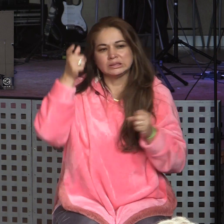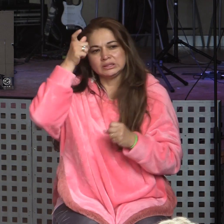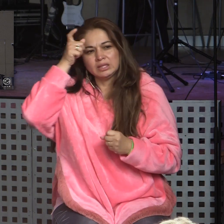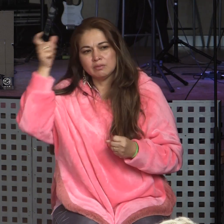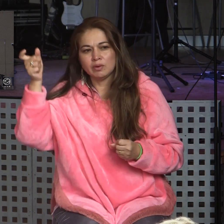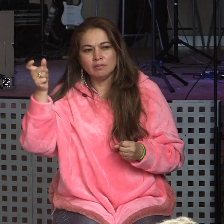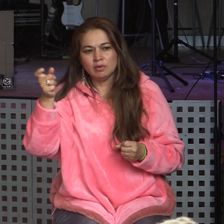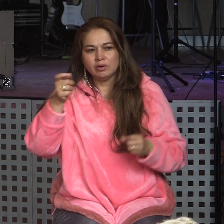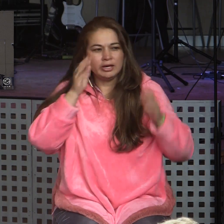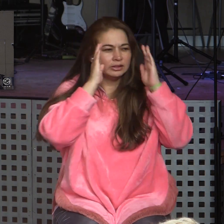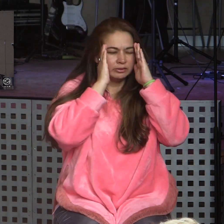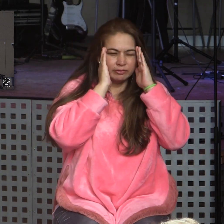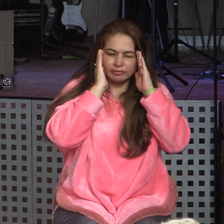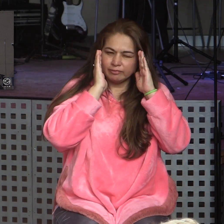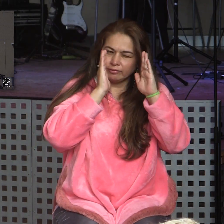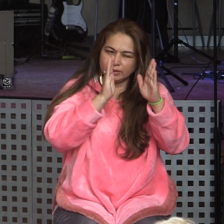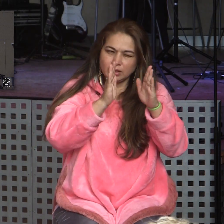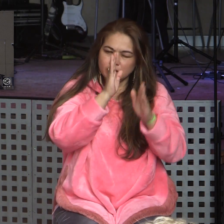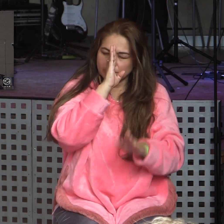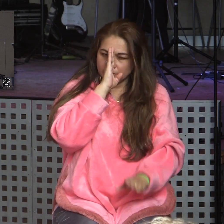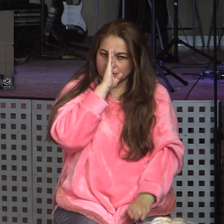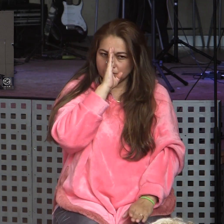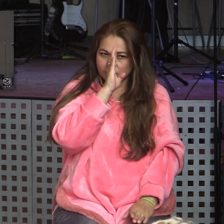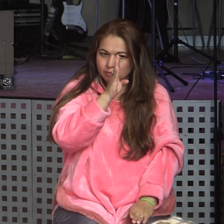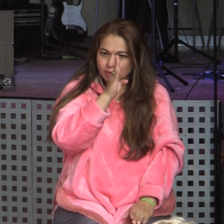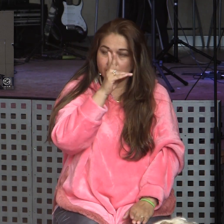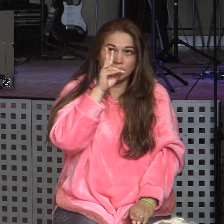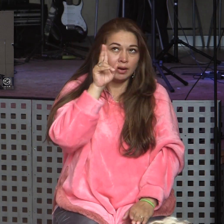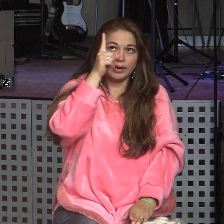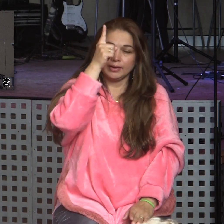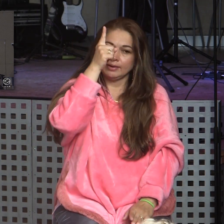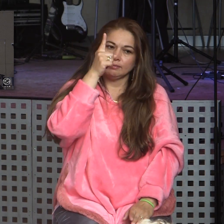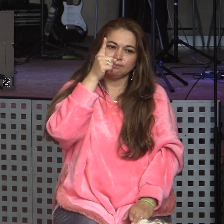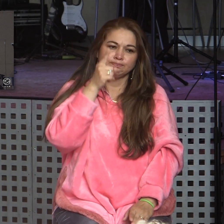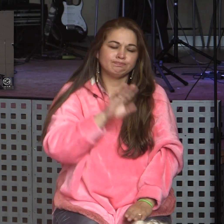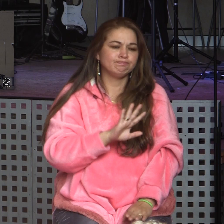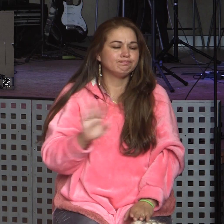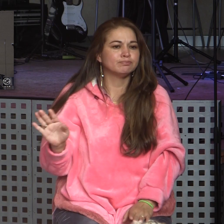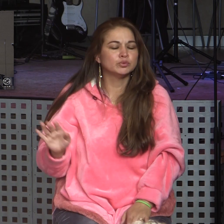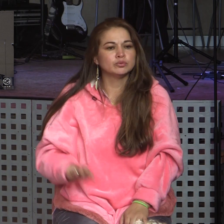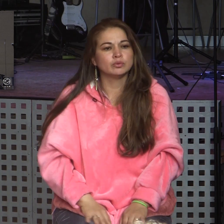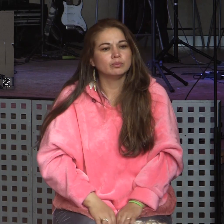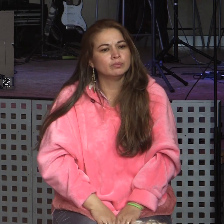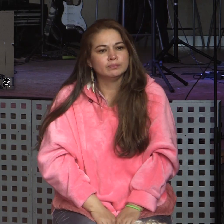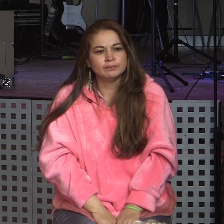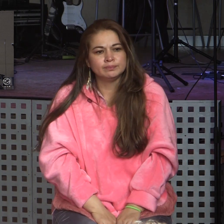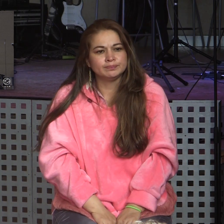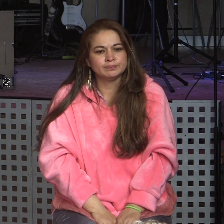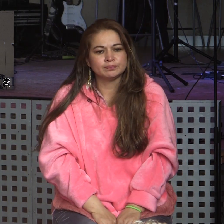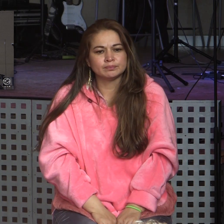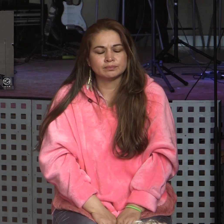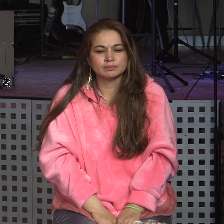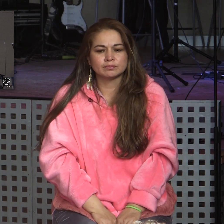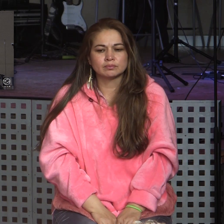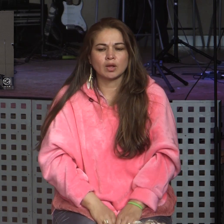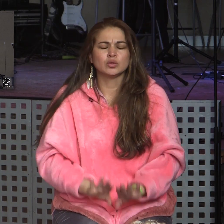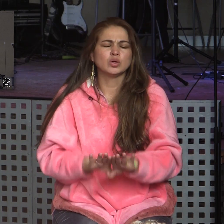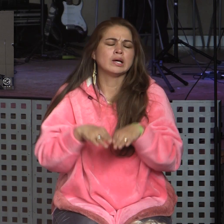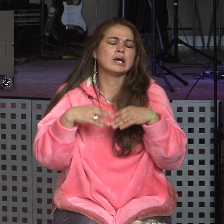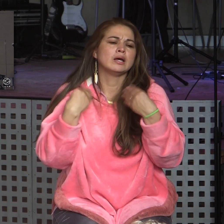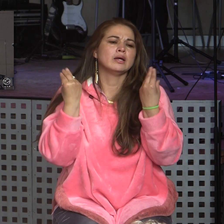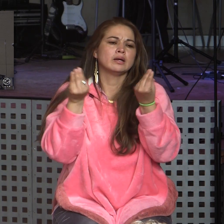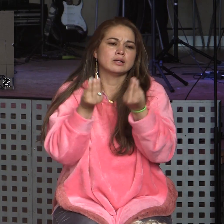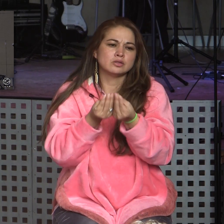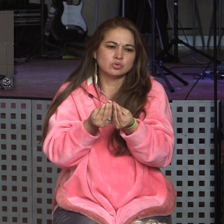Y aunque se esté complicando un poquitín la cosa, aquí es donde quiero llegar con toda esta idea.